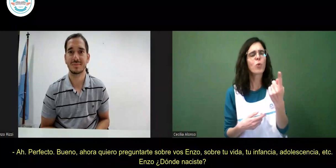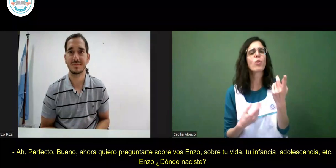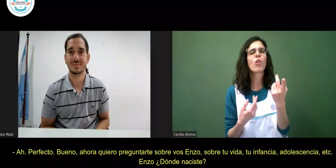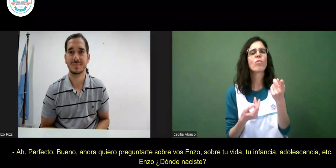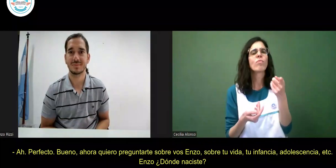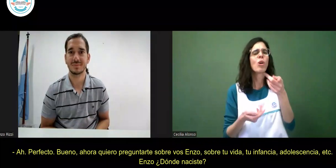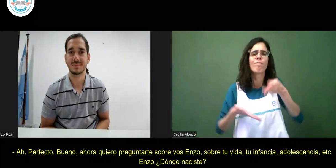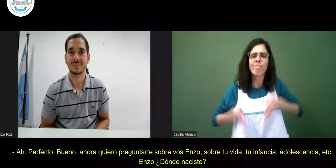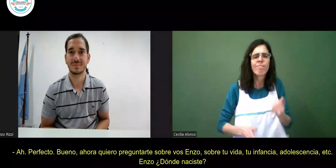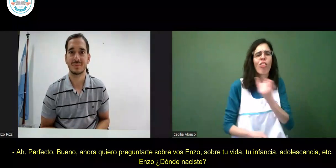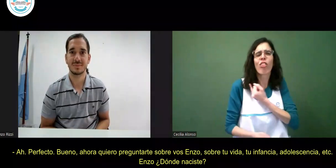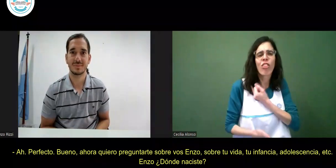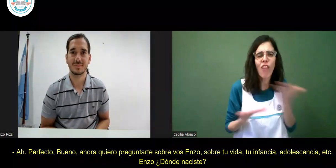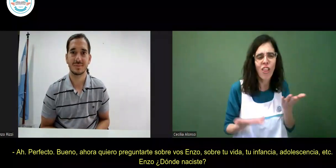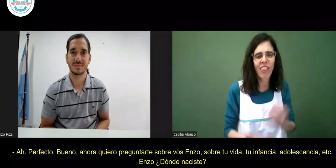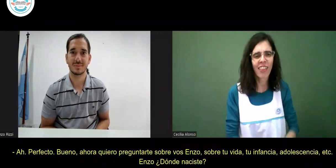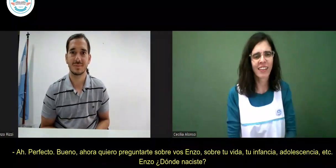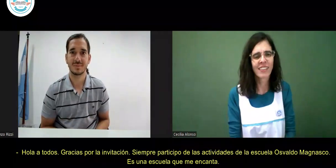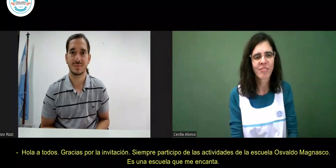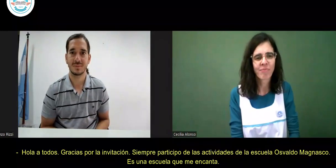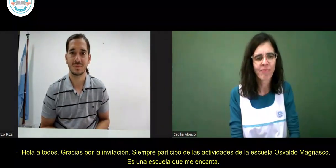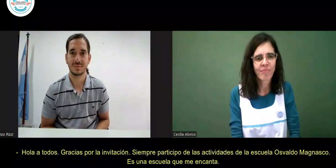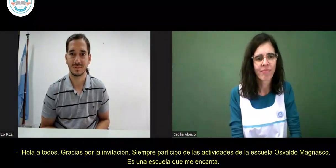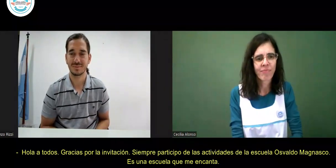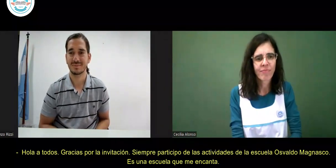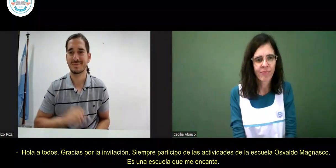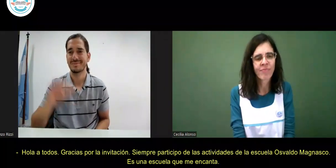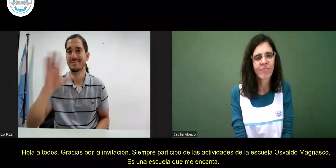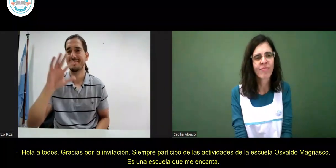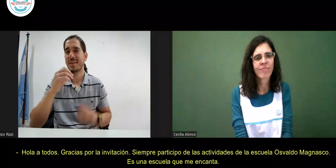Enzo, ¿dónde naciste?